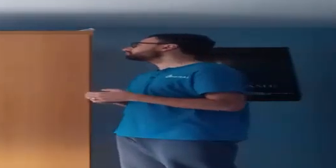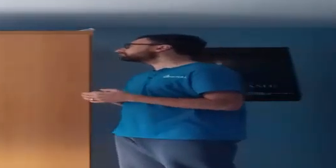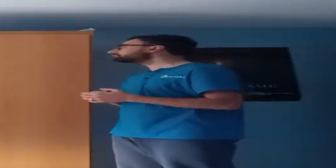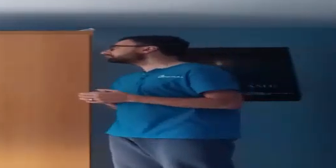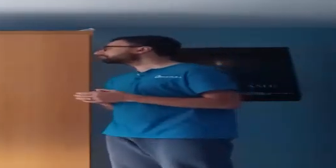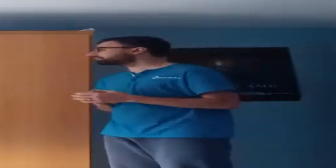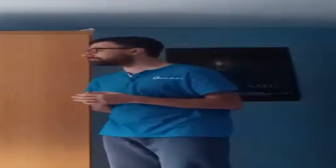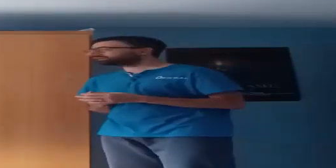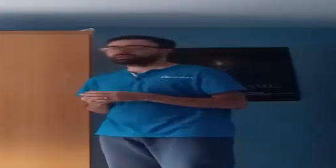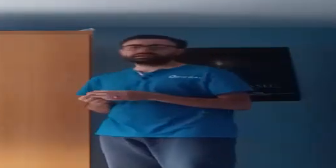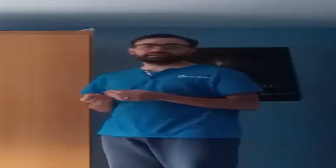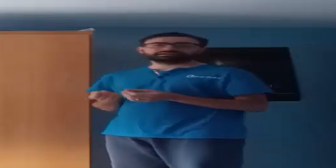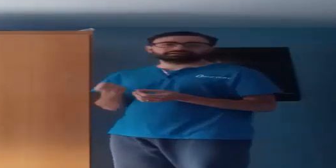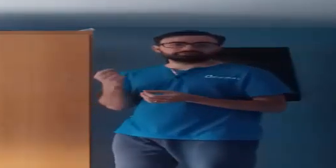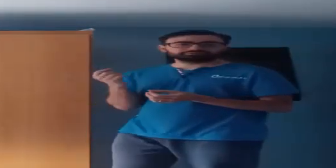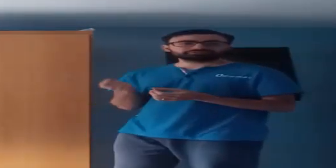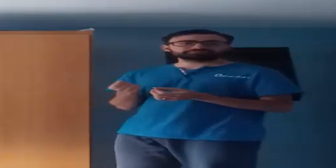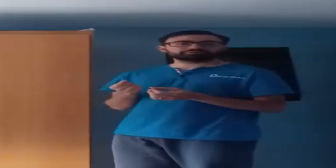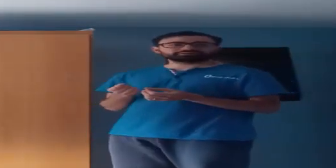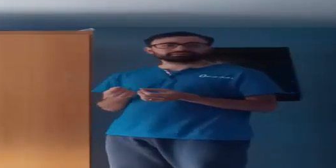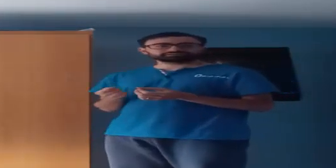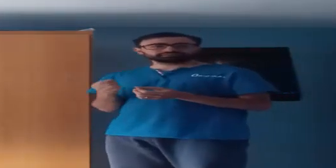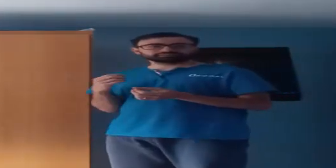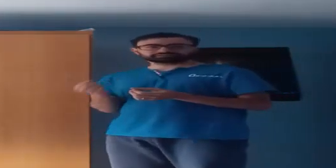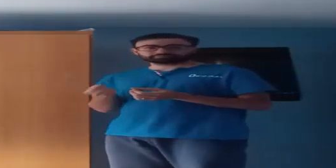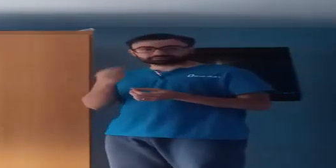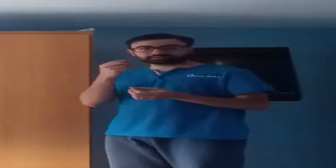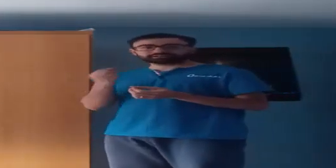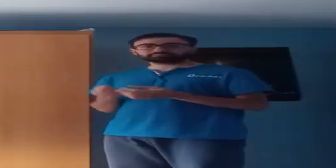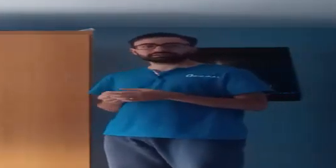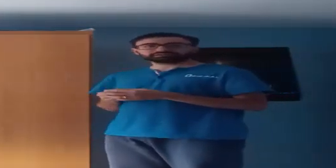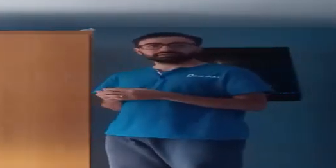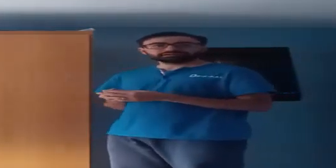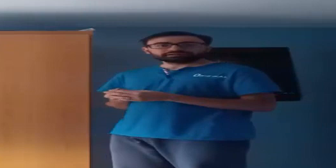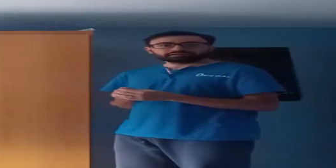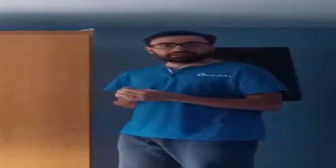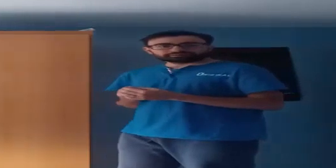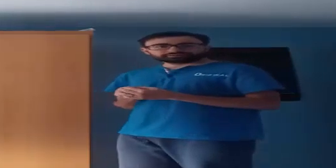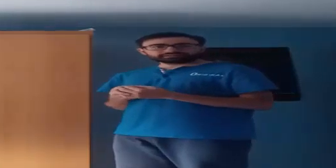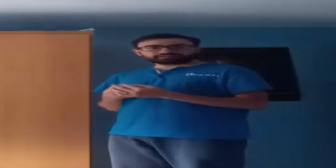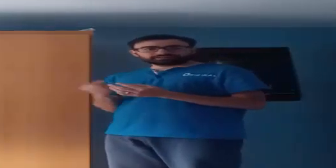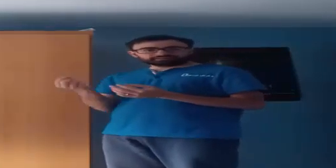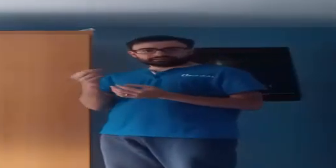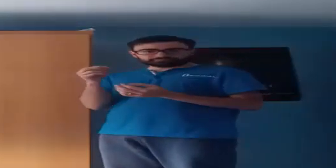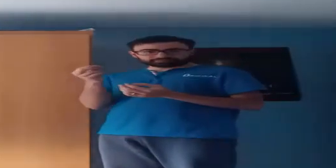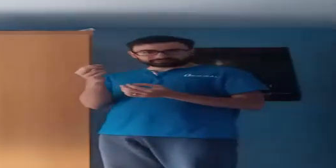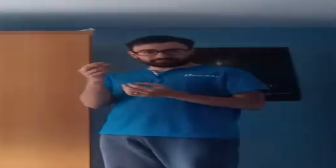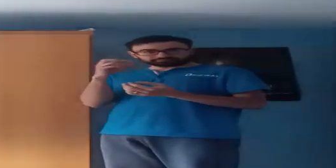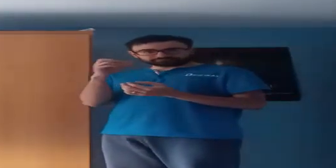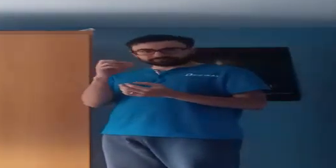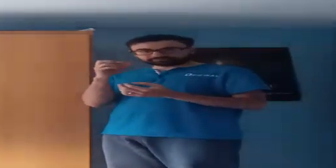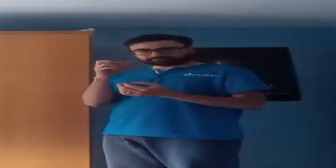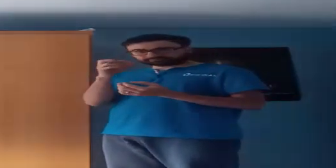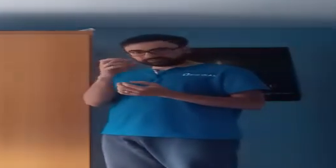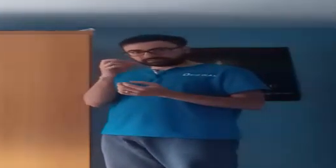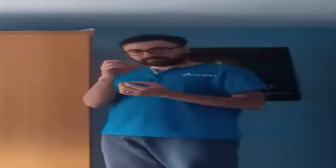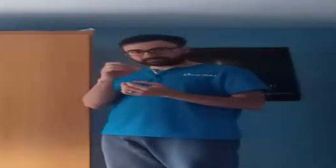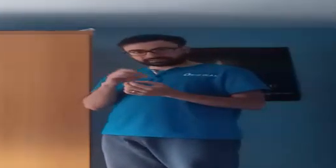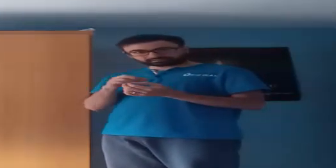un tributo siempre con unas monedas que se ponían en la boca y el barquero se las quitaba